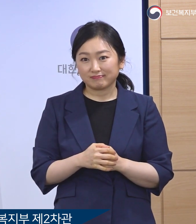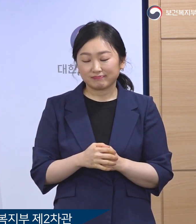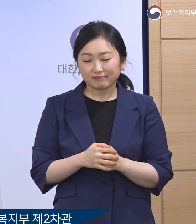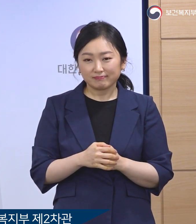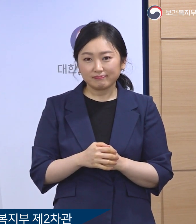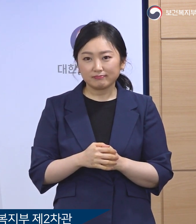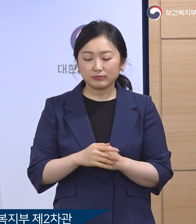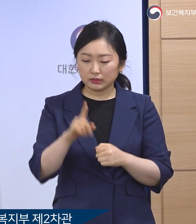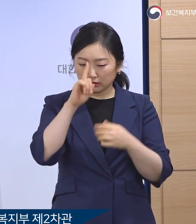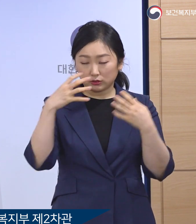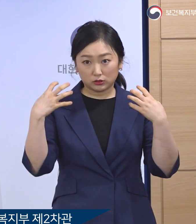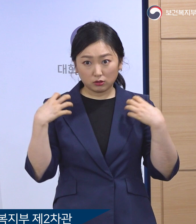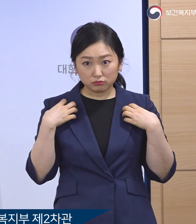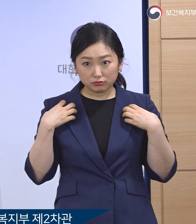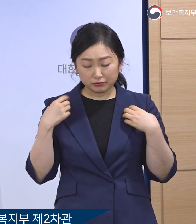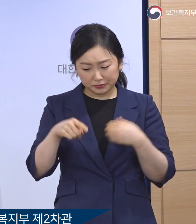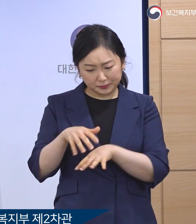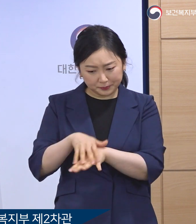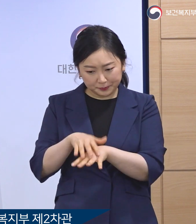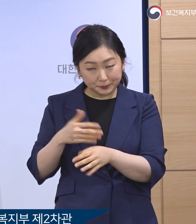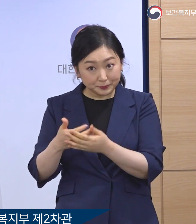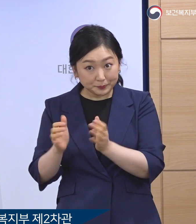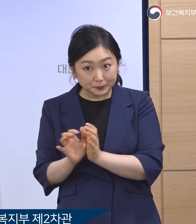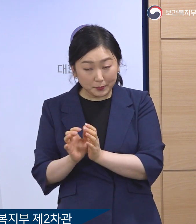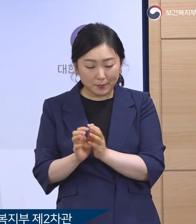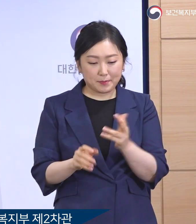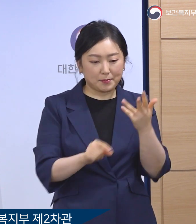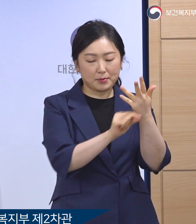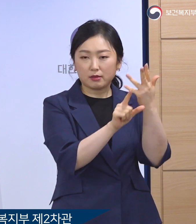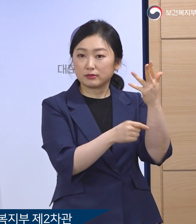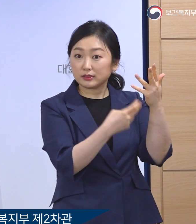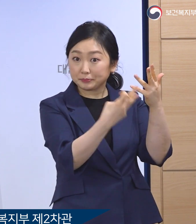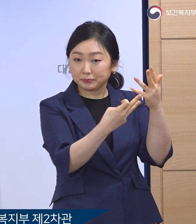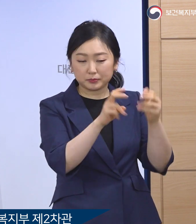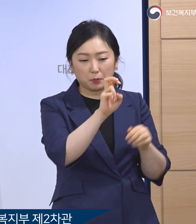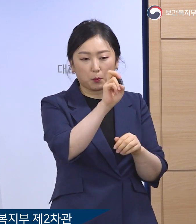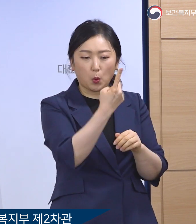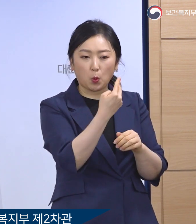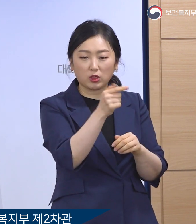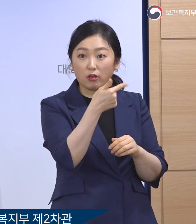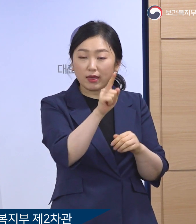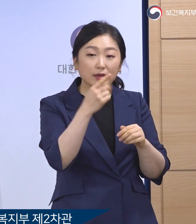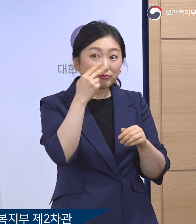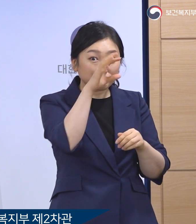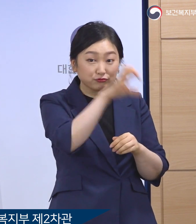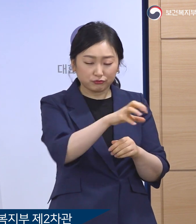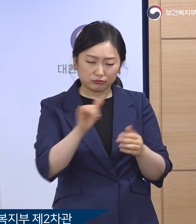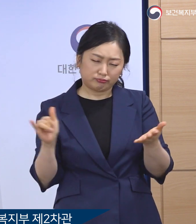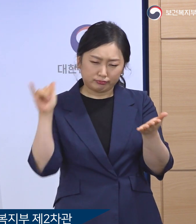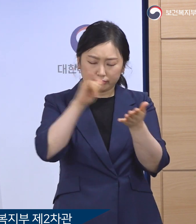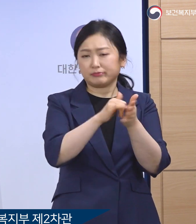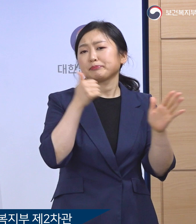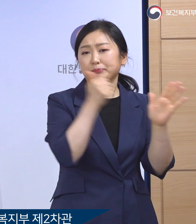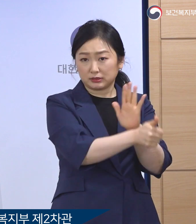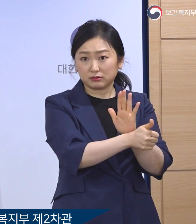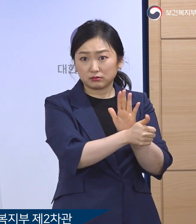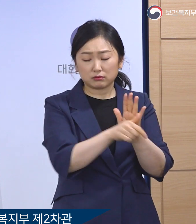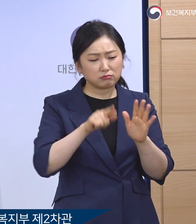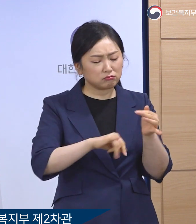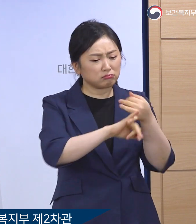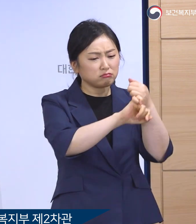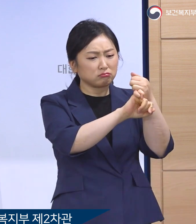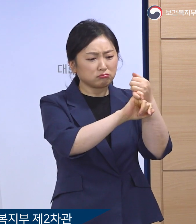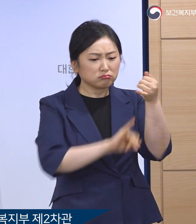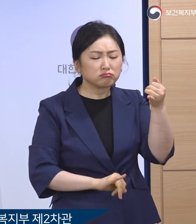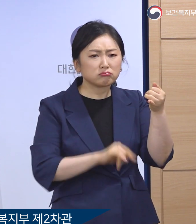이에 정부 대표단은 8월 13일 모더나 본사를 방문하였습니다. 대표단은 급작스런 공급 지연에